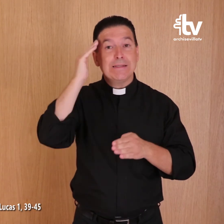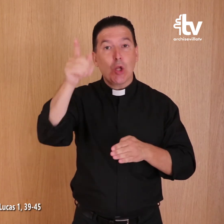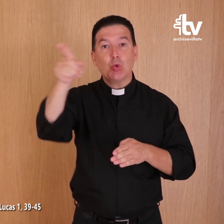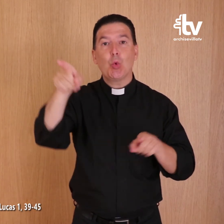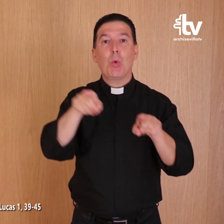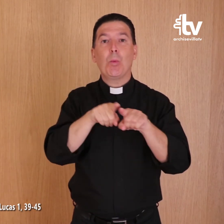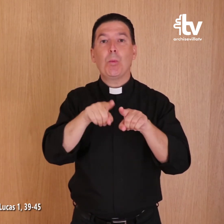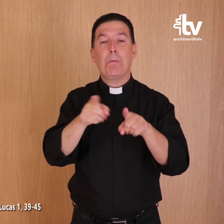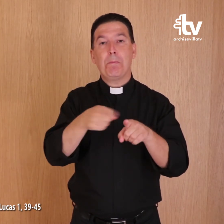saludó a Isabel.